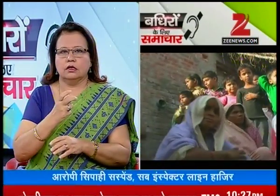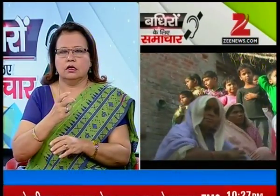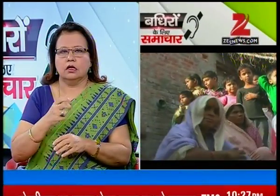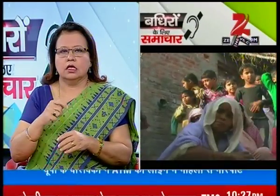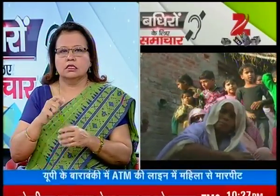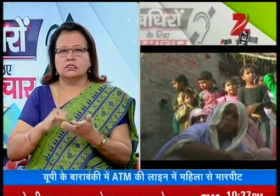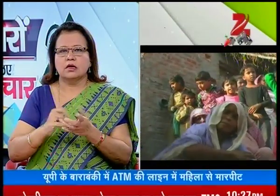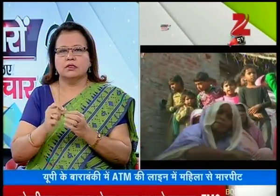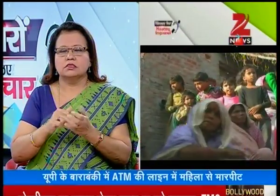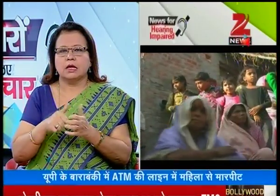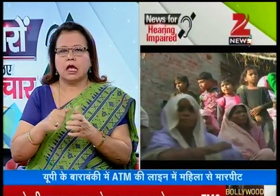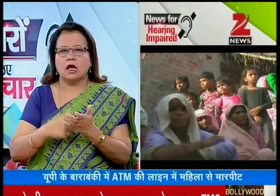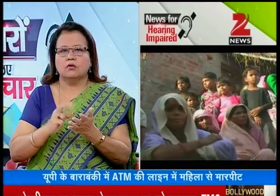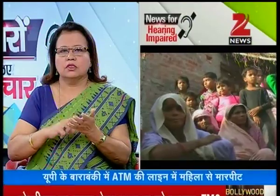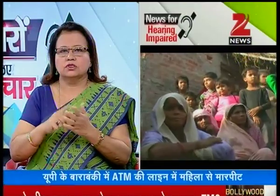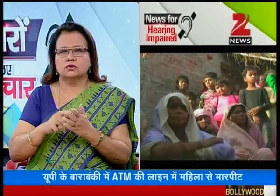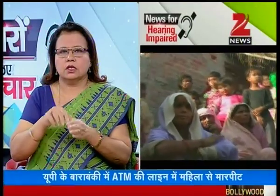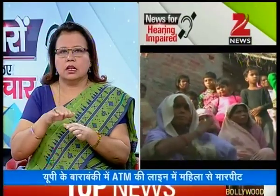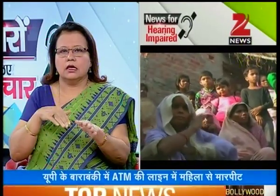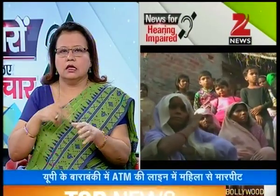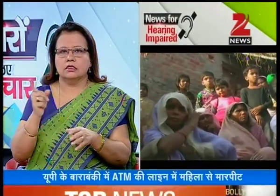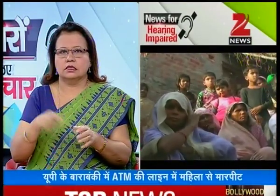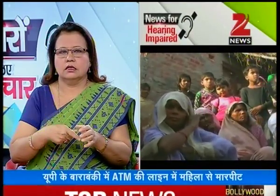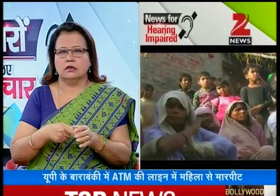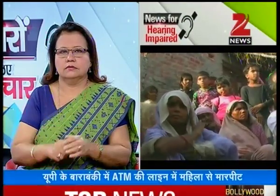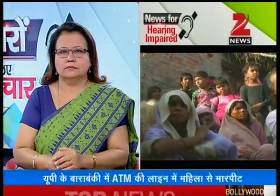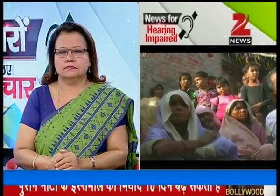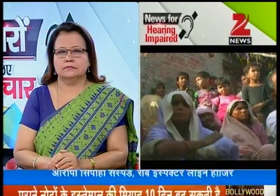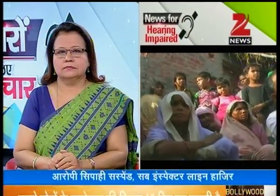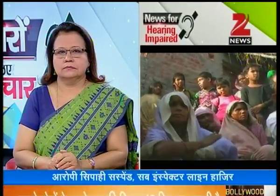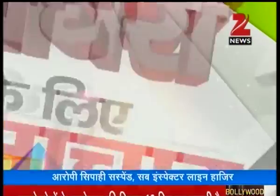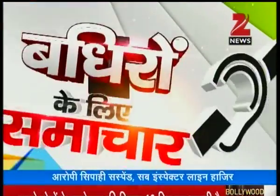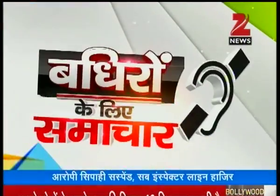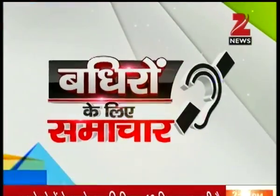दिया गया सब इंस्पेक्टर अरविंद शर्मा को लाइन हाजिर कर दिया